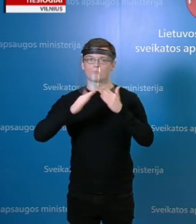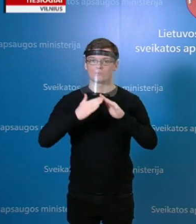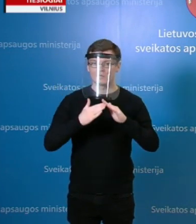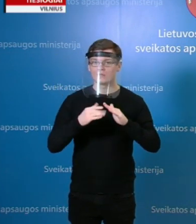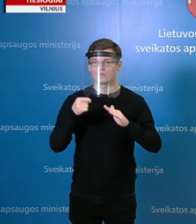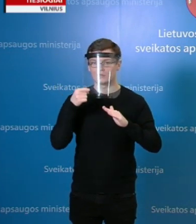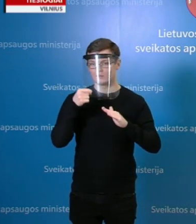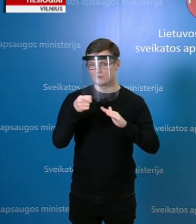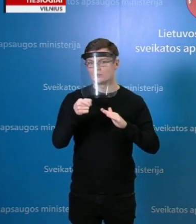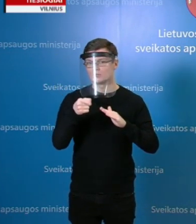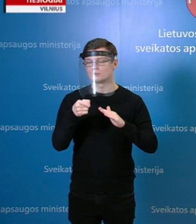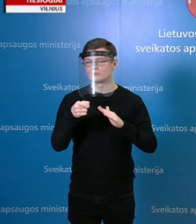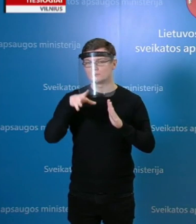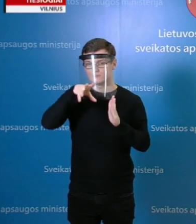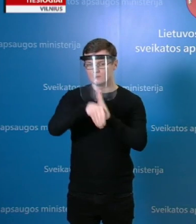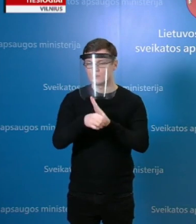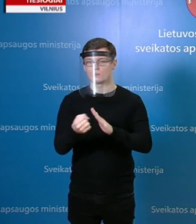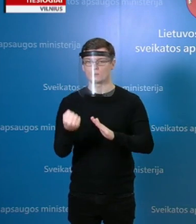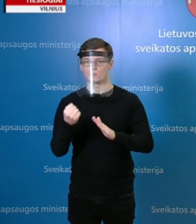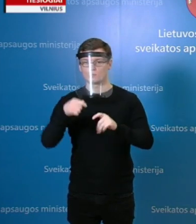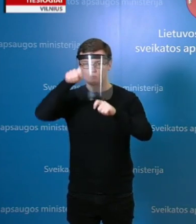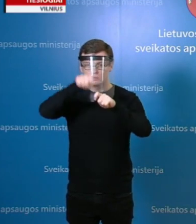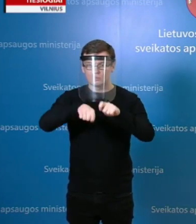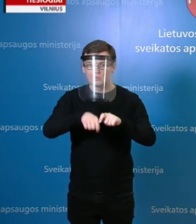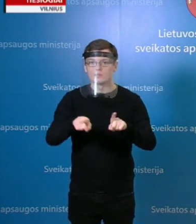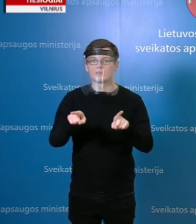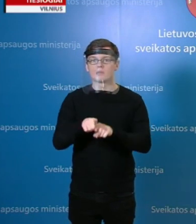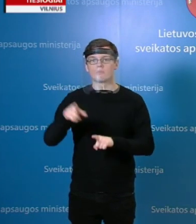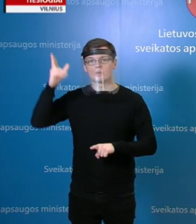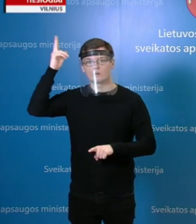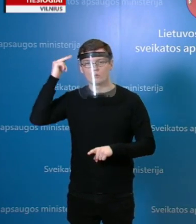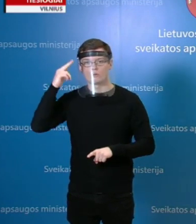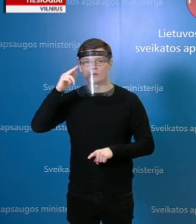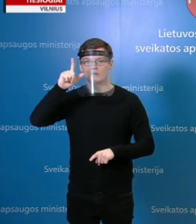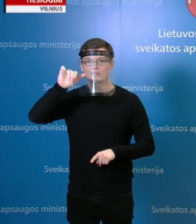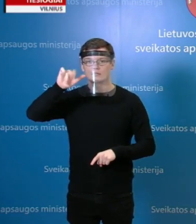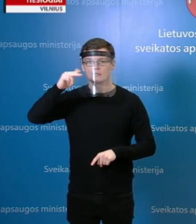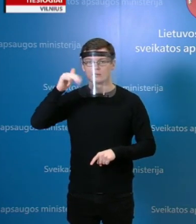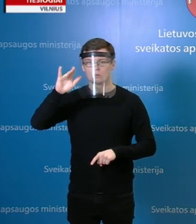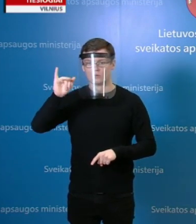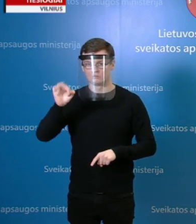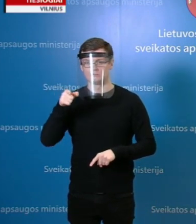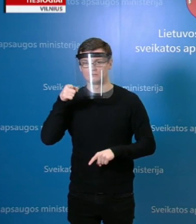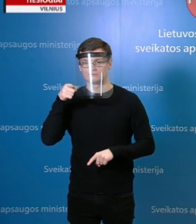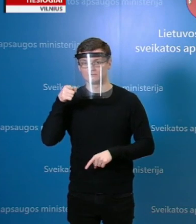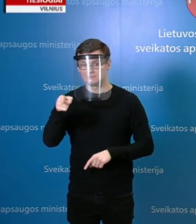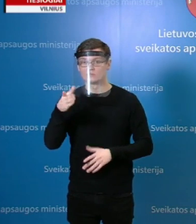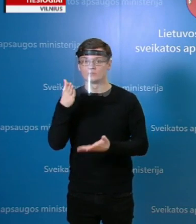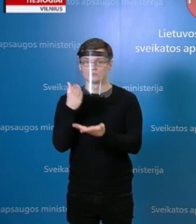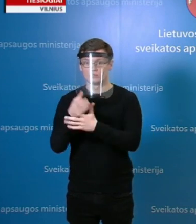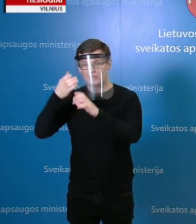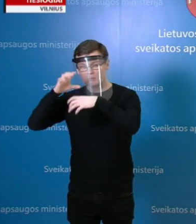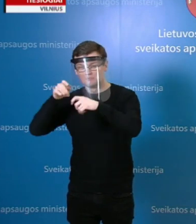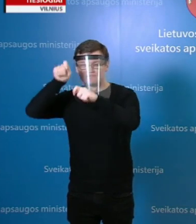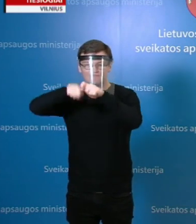iš daugiausiai tyrimų atliekančių miestų ir Kauno klinikos esanti laboratorija tikrai atlieka labai daug tyrimų, per